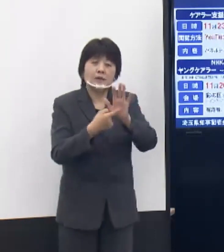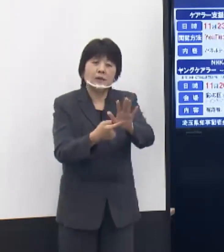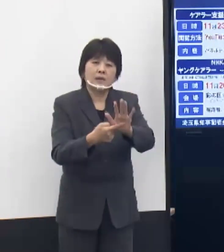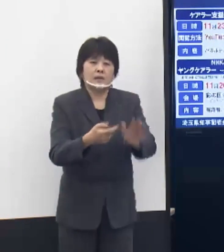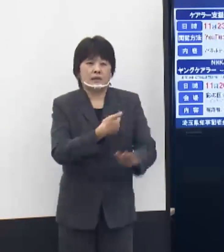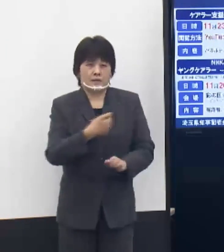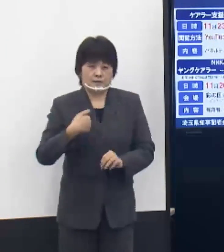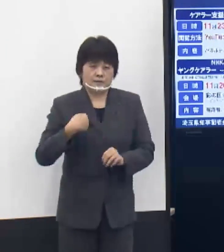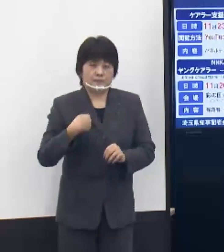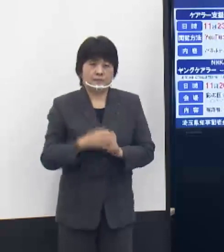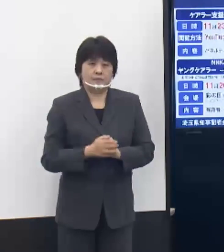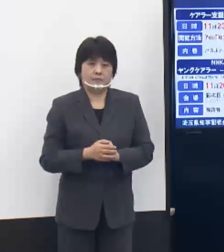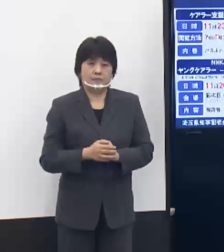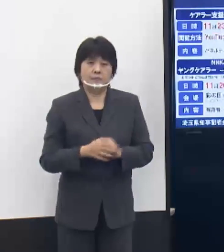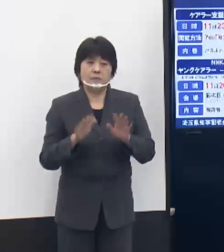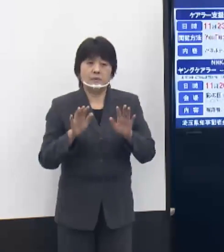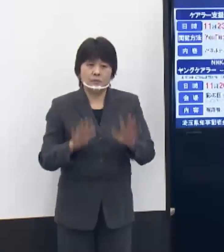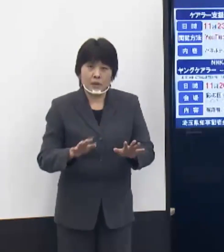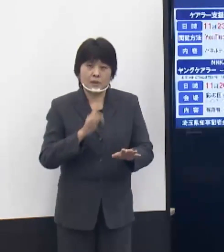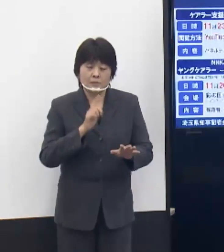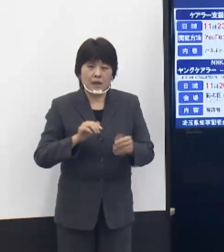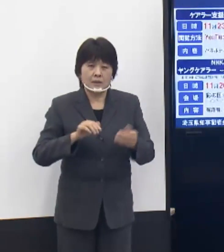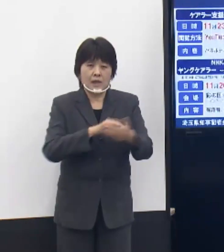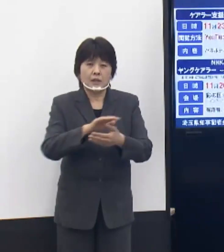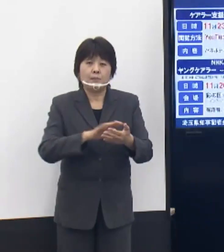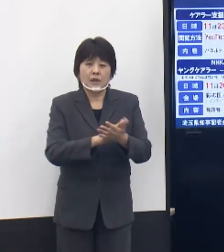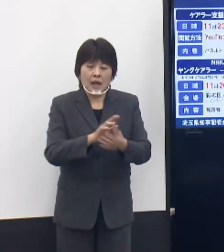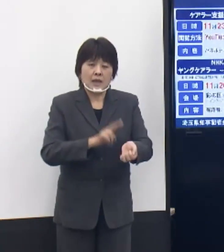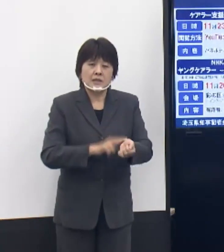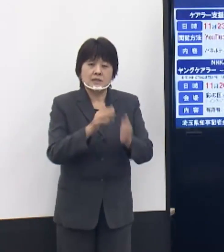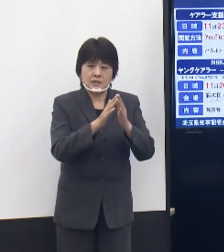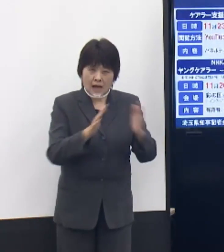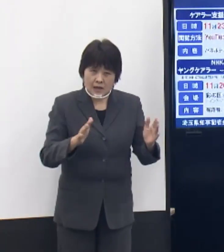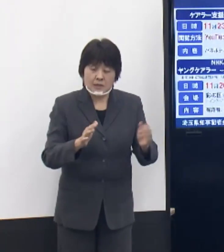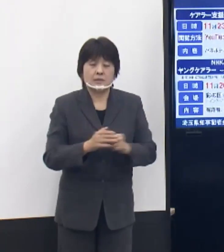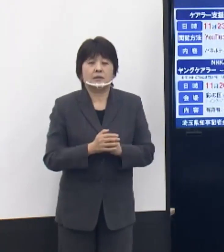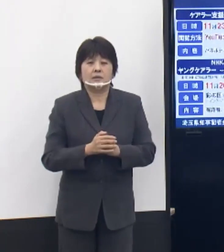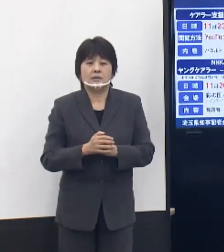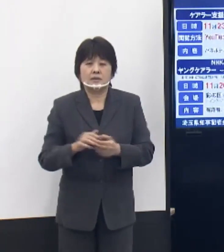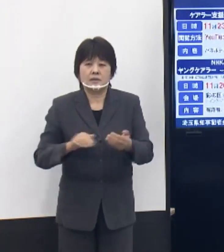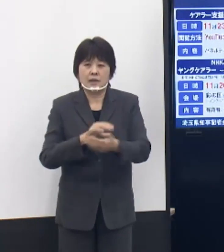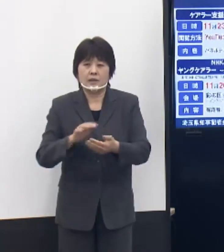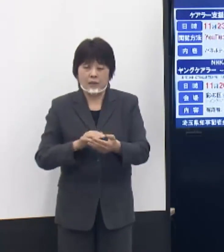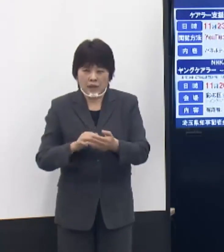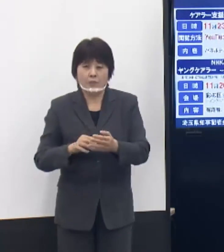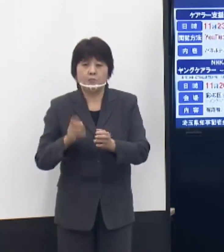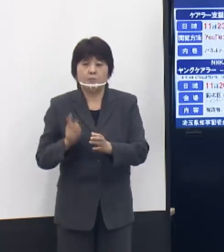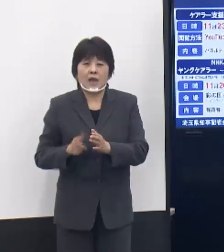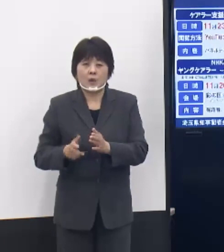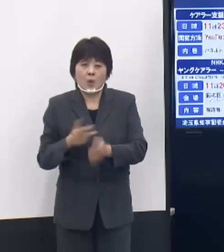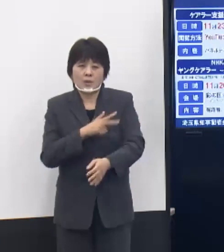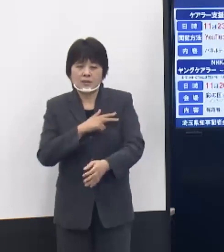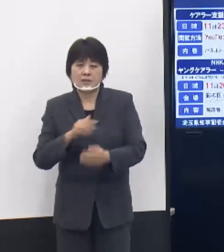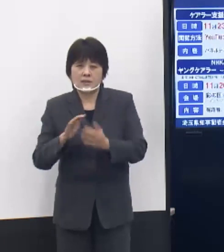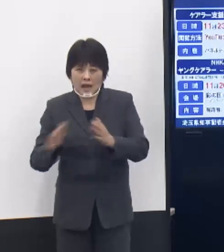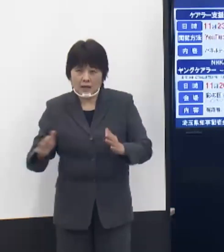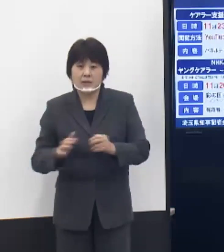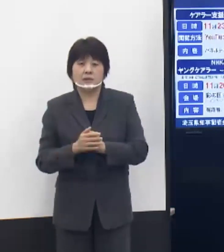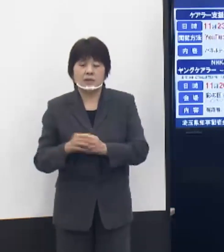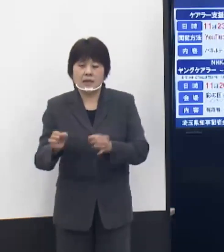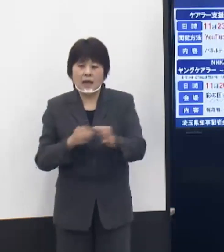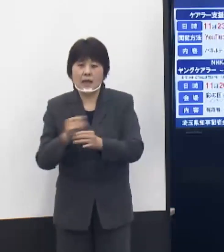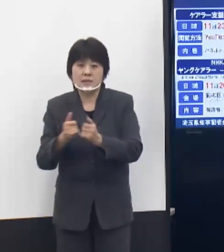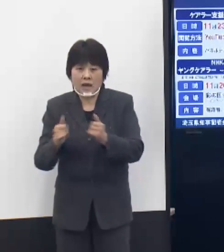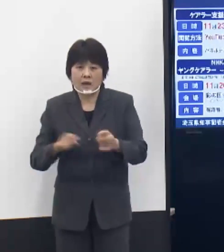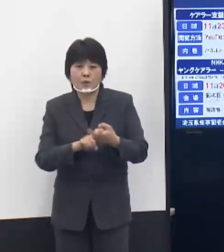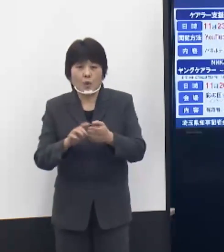ります。現時点では、埼玉県医師会、埼玉県弁護士会、埼玉県経営者協会、